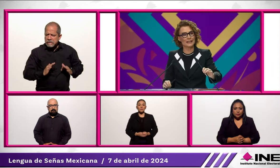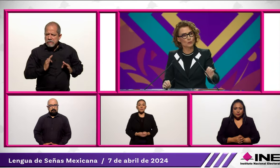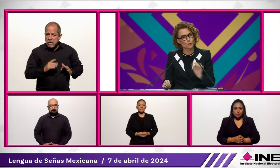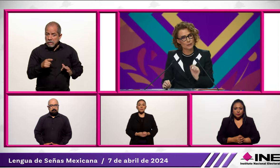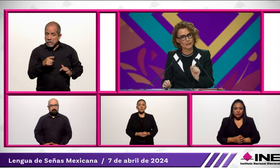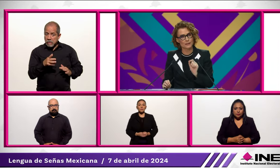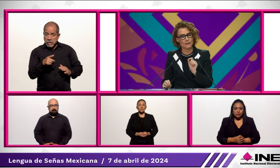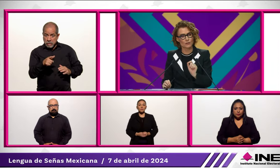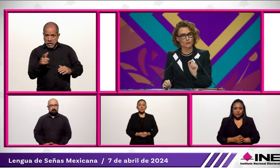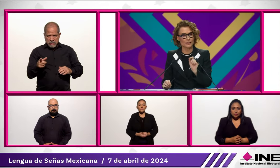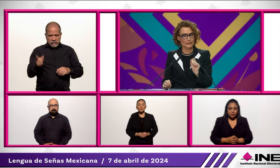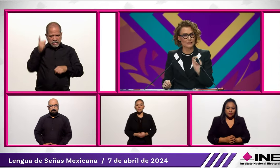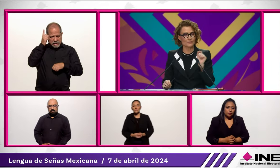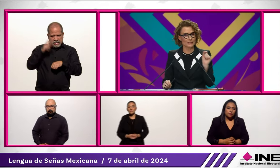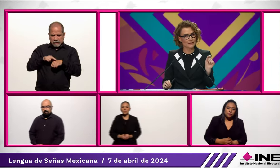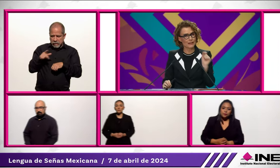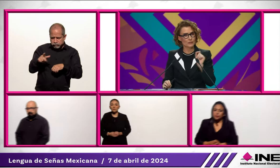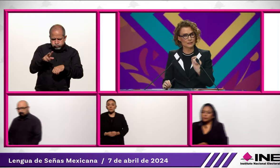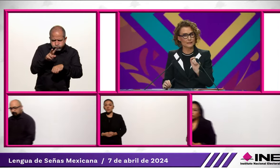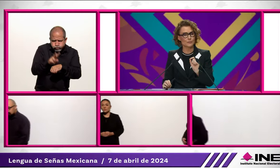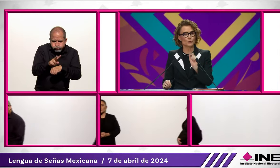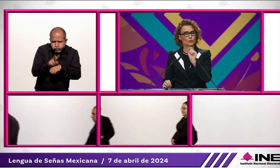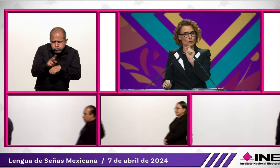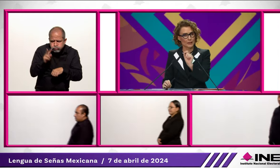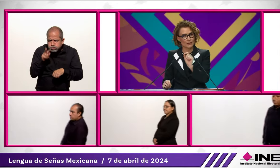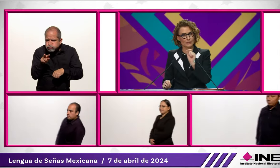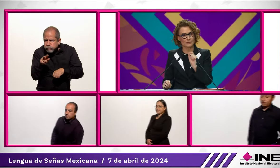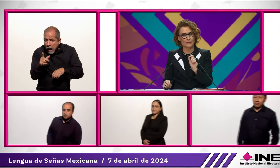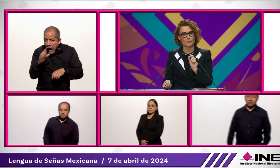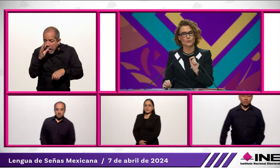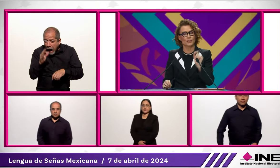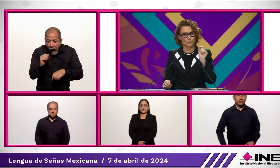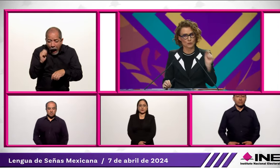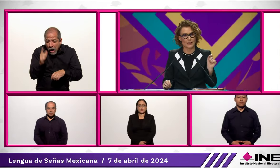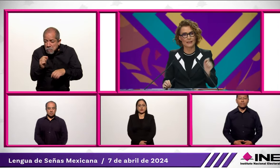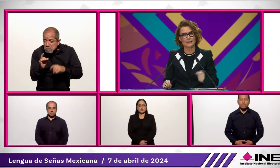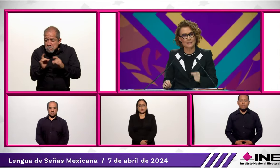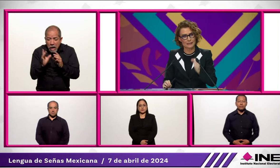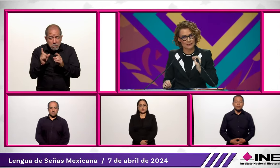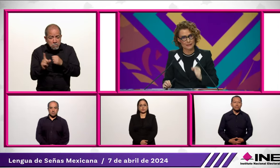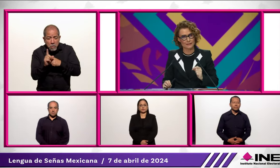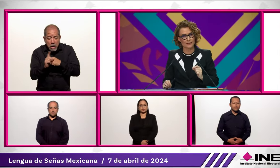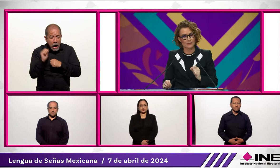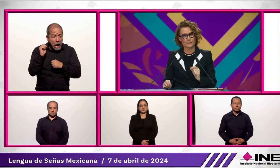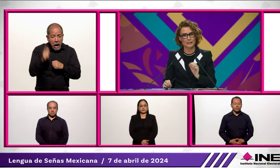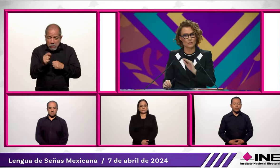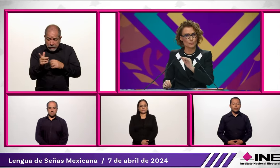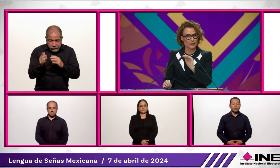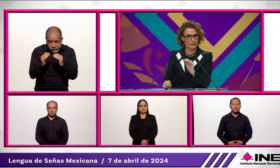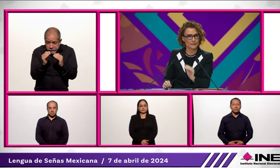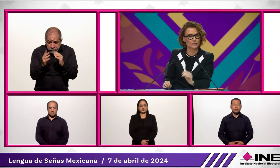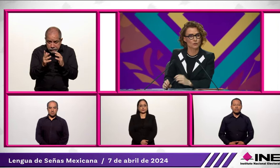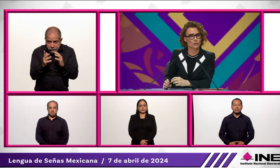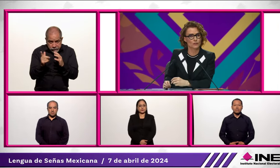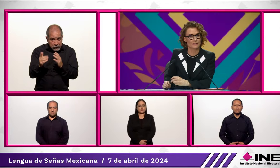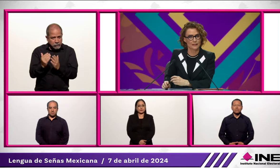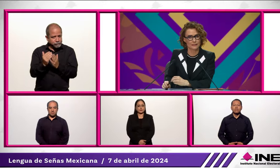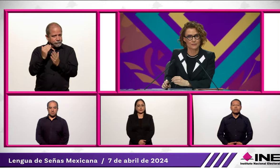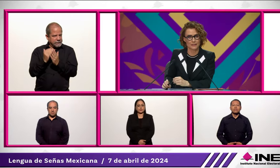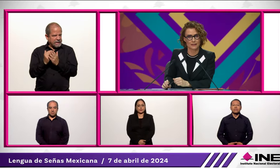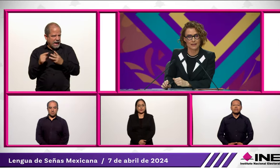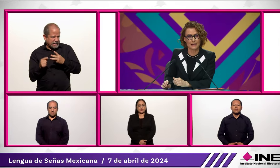evaluación. Si hay alguna cosa que haya faltado en el tiempo, sobrado en el tiempo, se ajustará en el tercer segmento para que estén